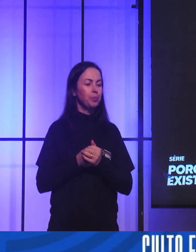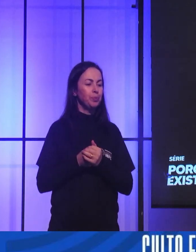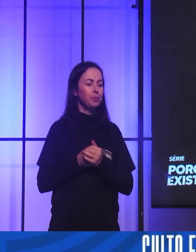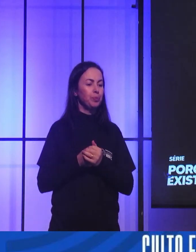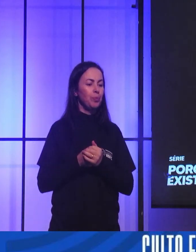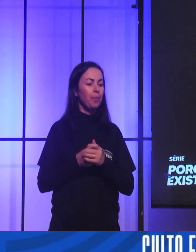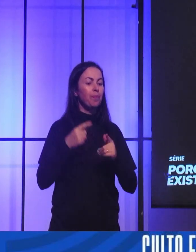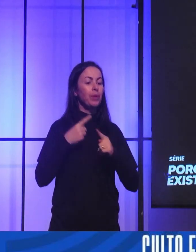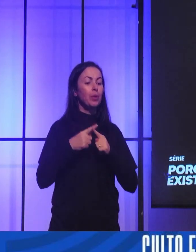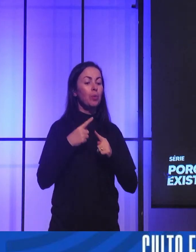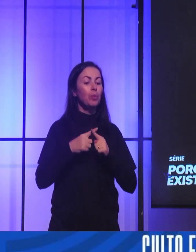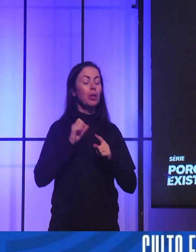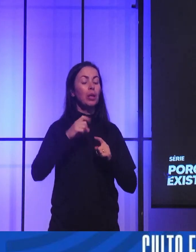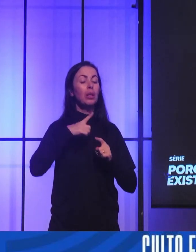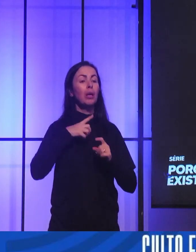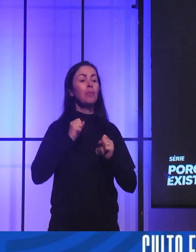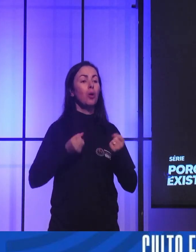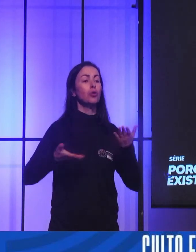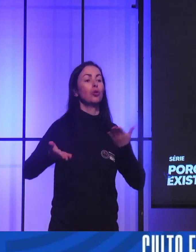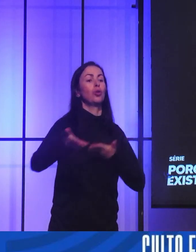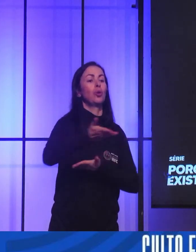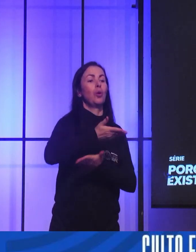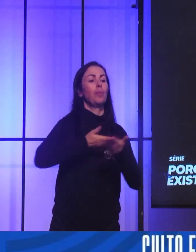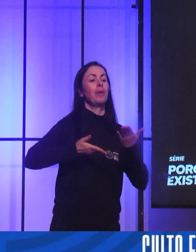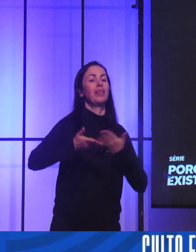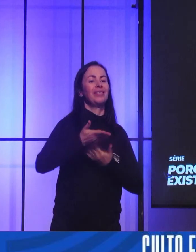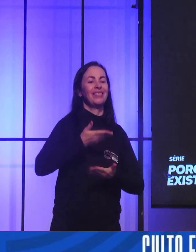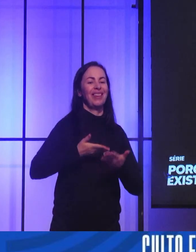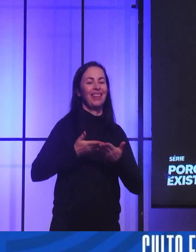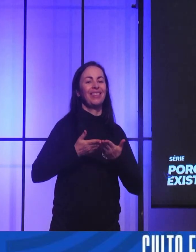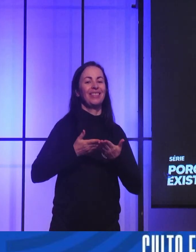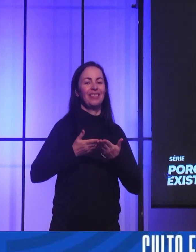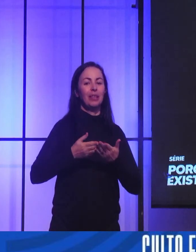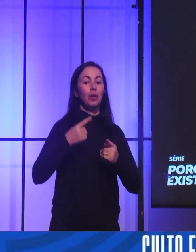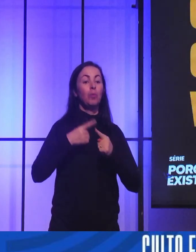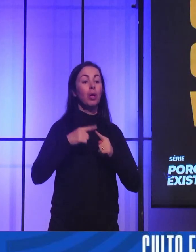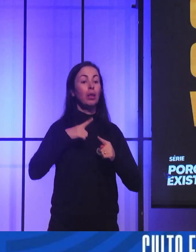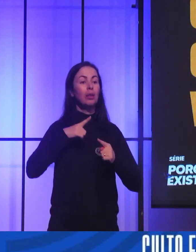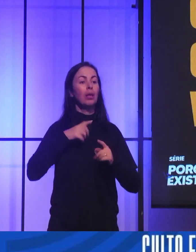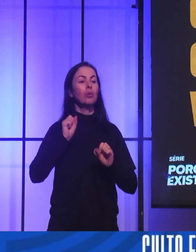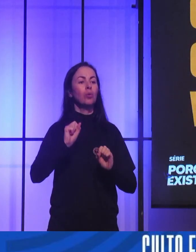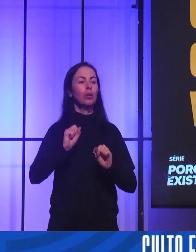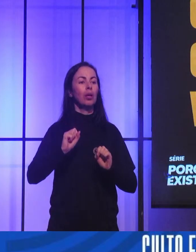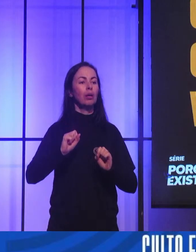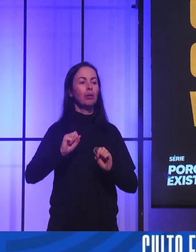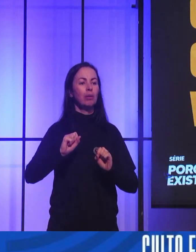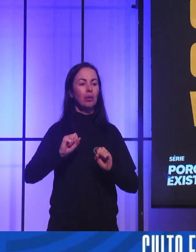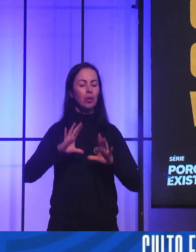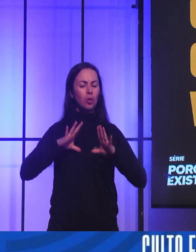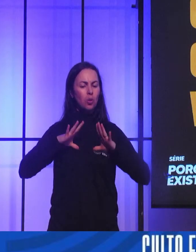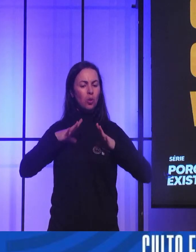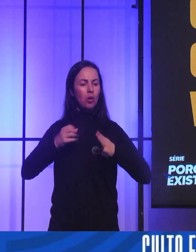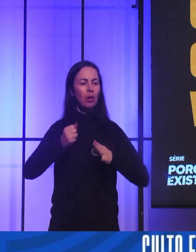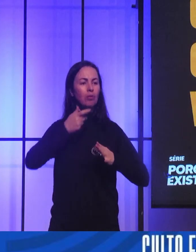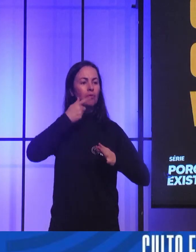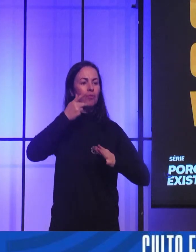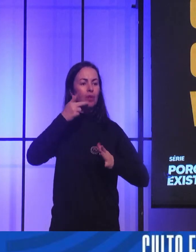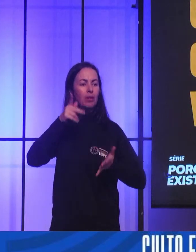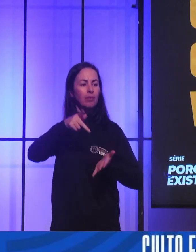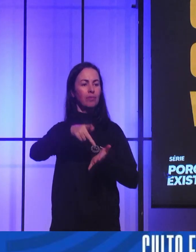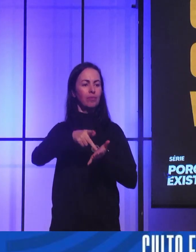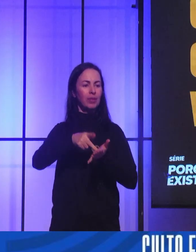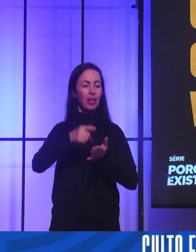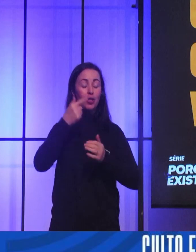a forma que você pode compartilhar é sendo ousado com a verdade. A Bíblia fala de Pedro e a Bíblia diz